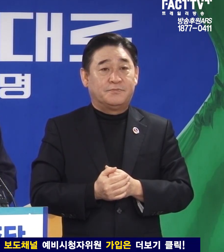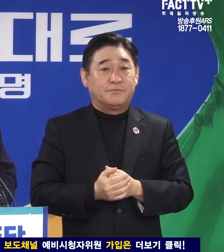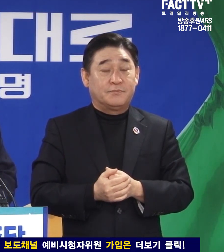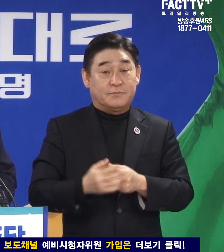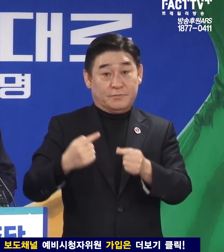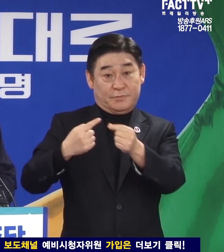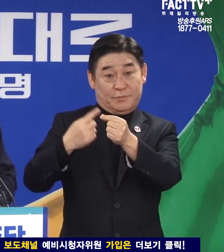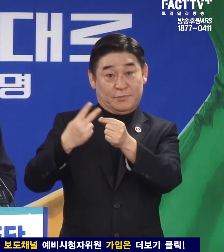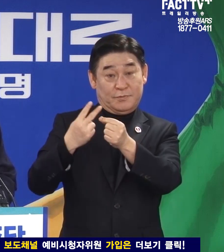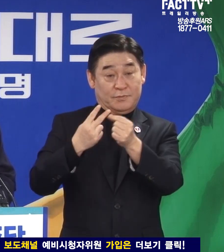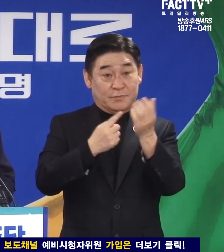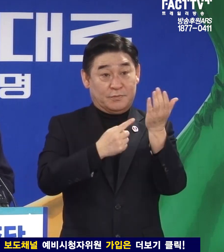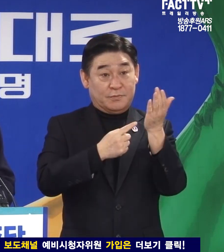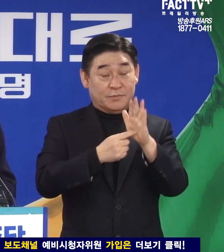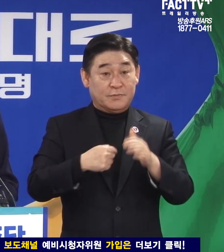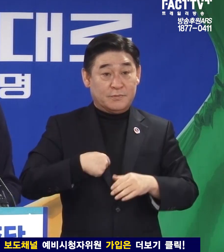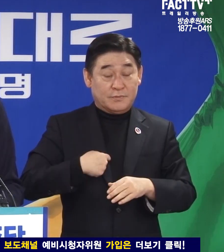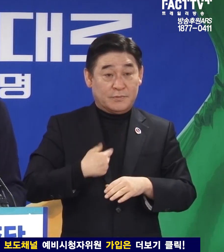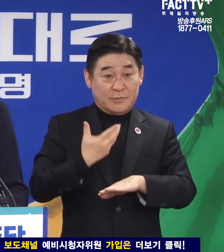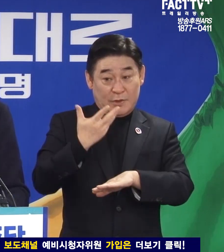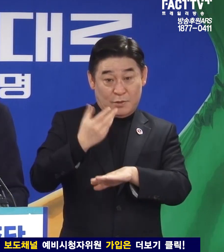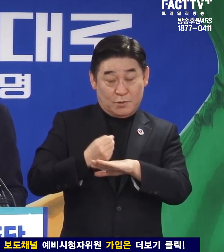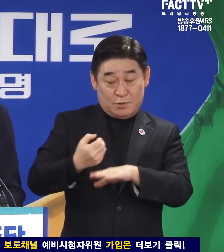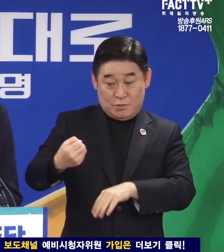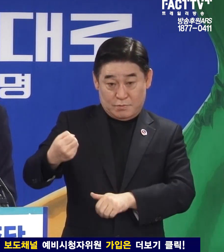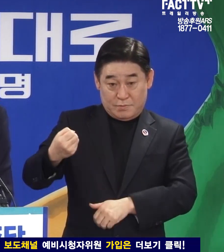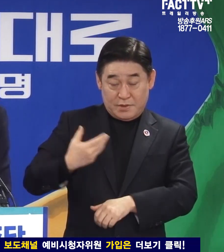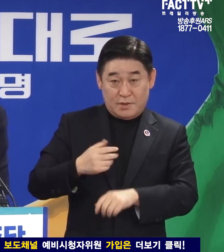오늘 두 가지를 공개하겠는데요. 재원태원 녹취록 제보입니다.